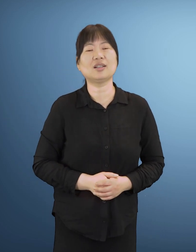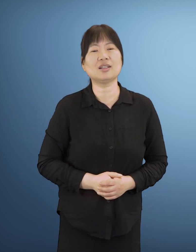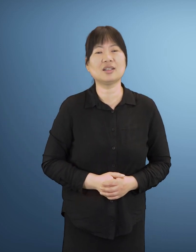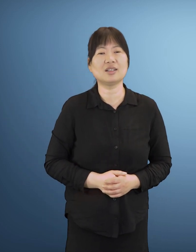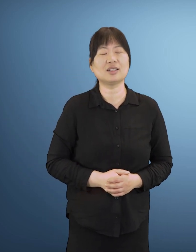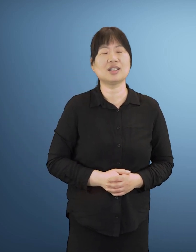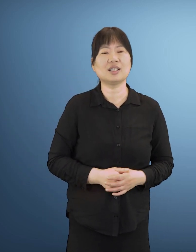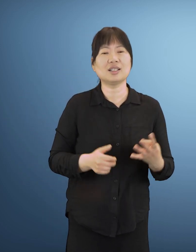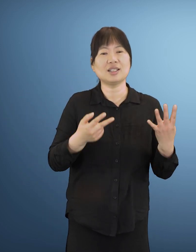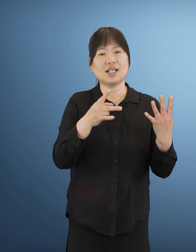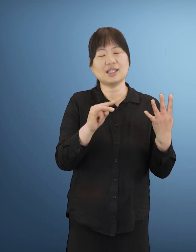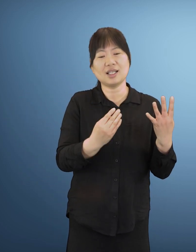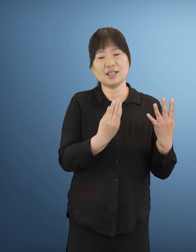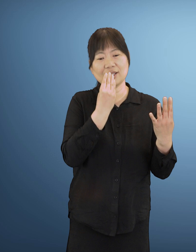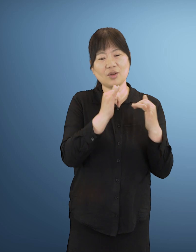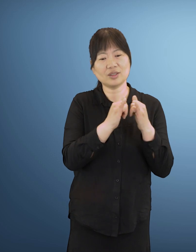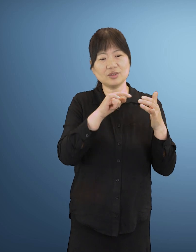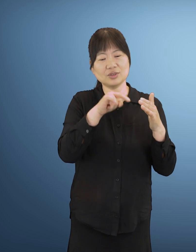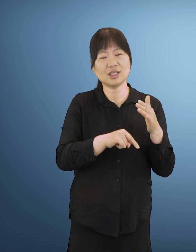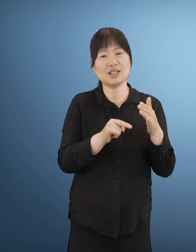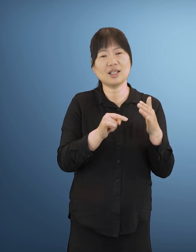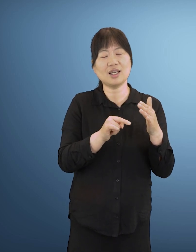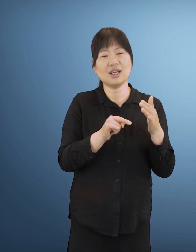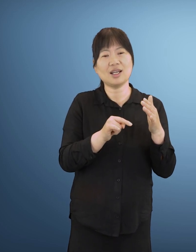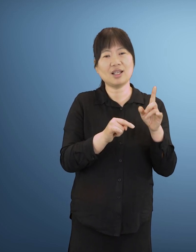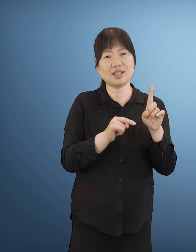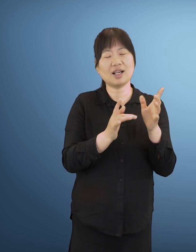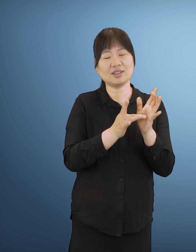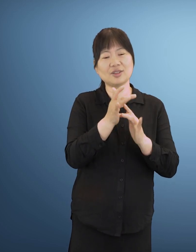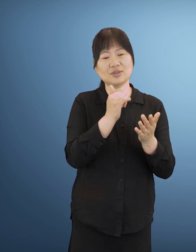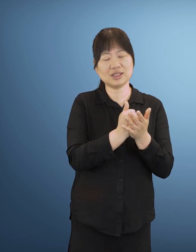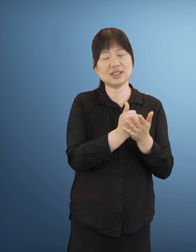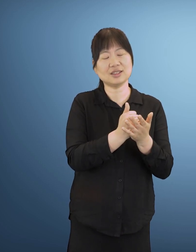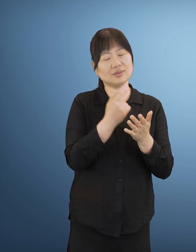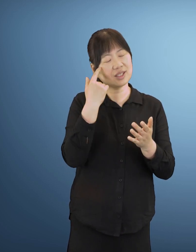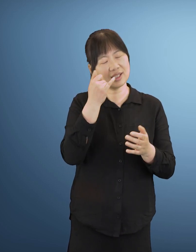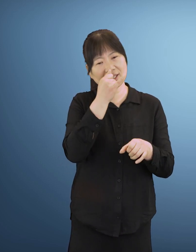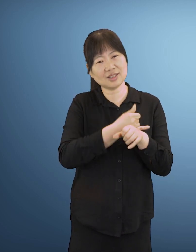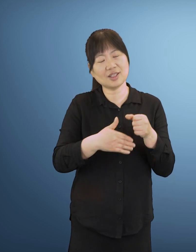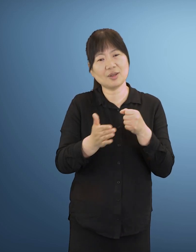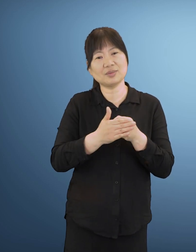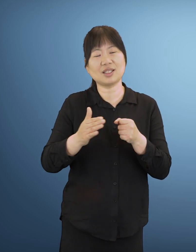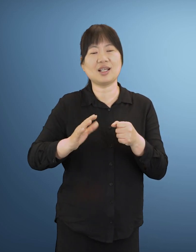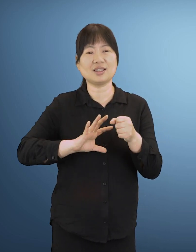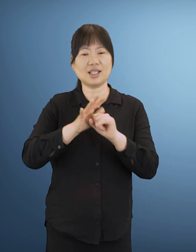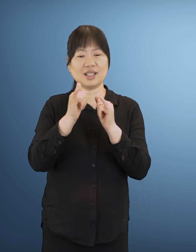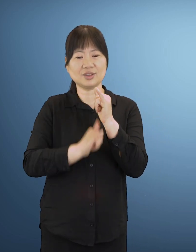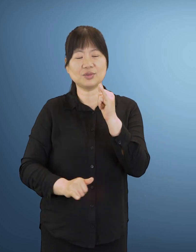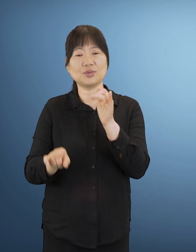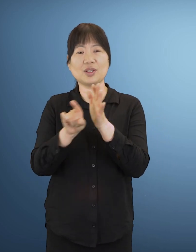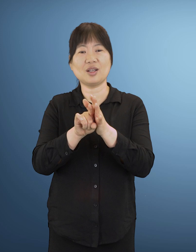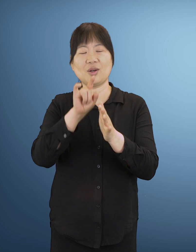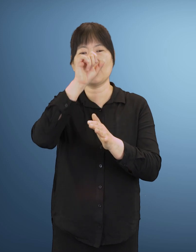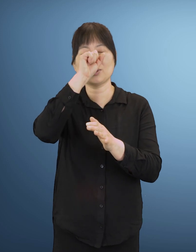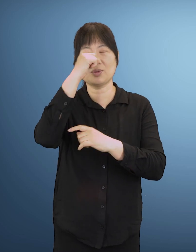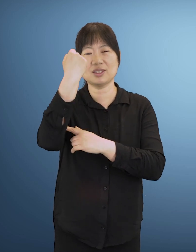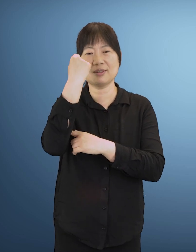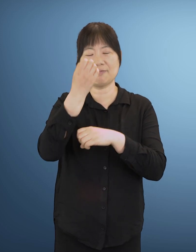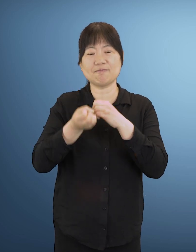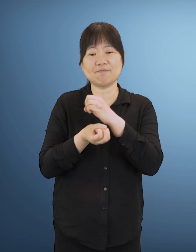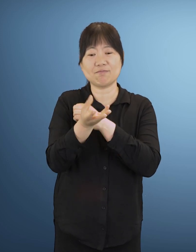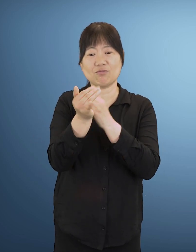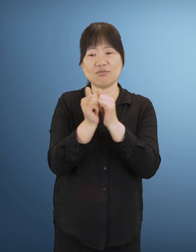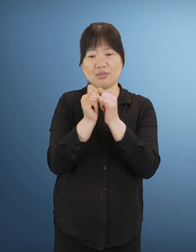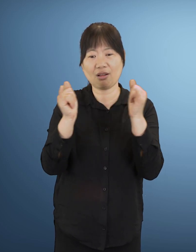4대 성인 중에 한 분으로 예수님이 자리매김되어서 저 인류를 위해서 좋은 영향력을 끼치신